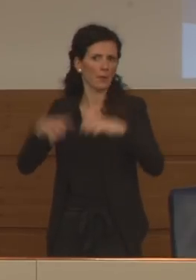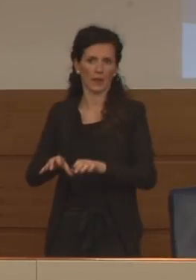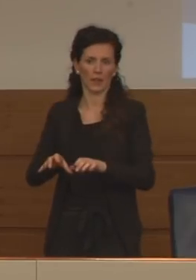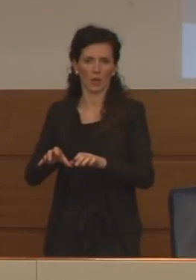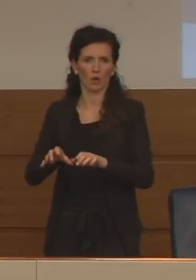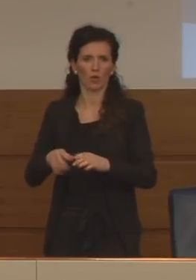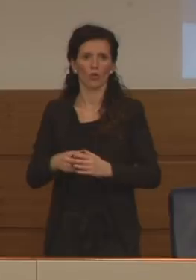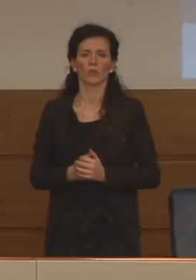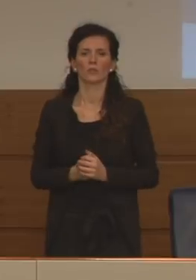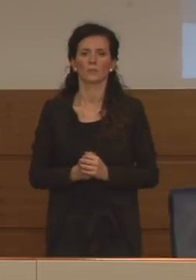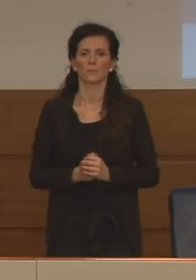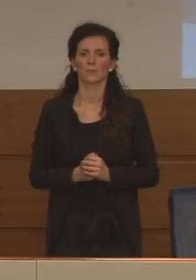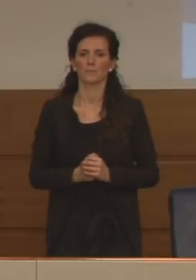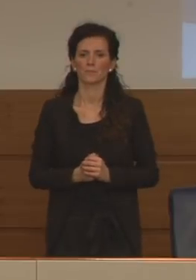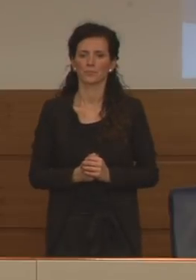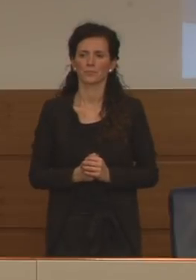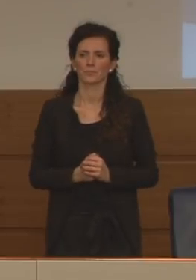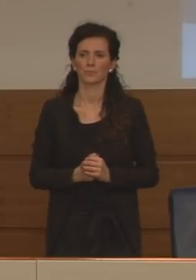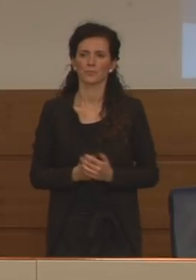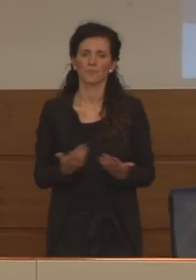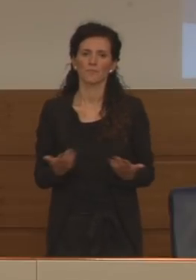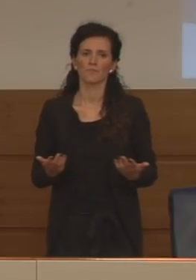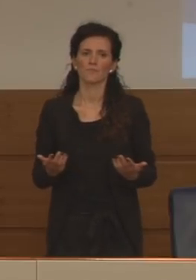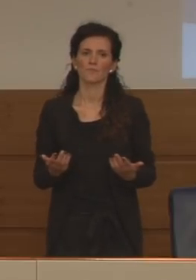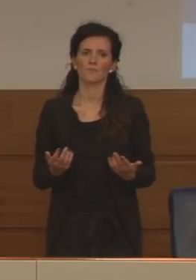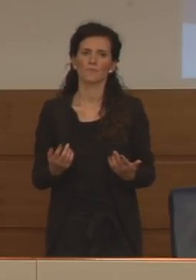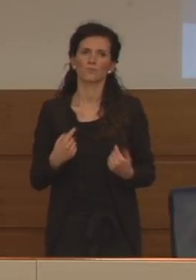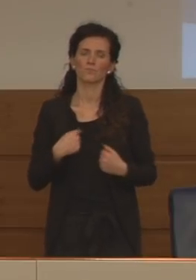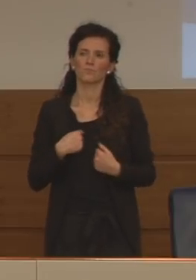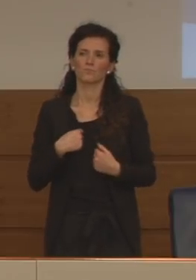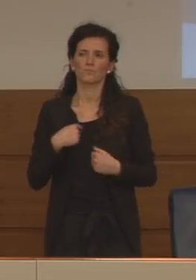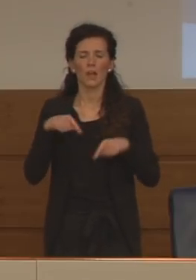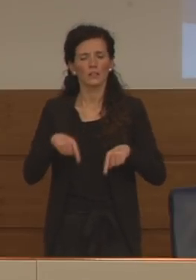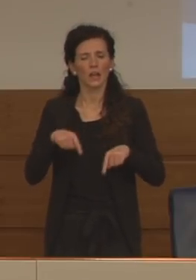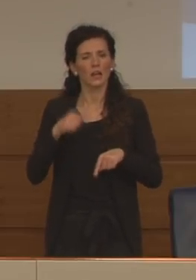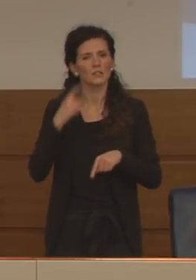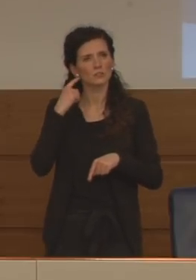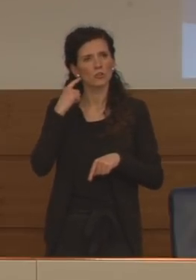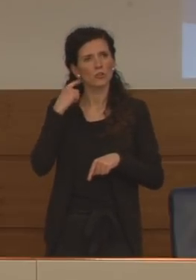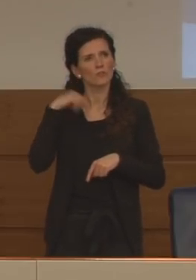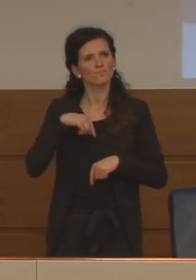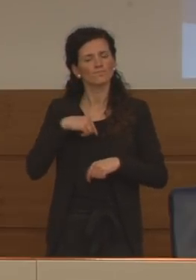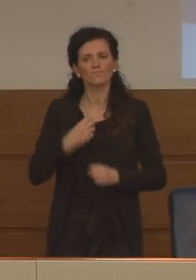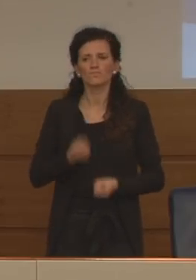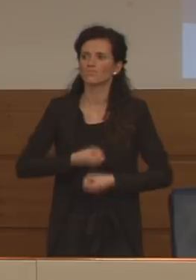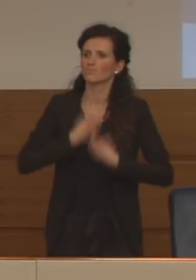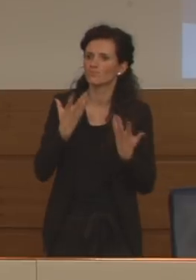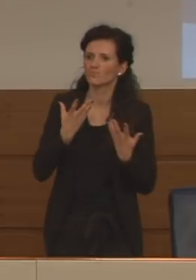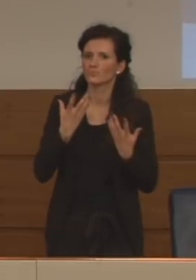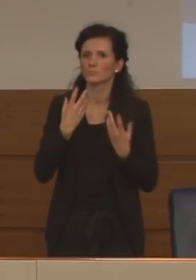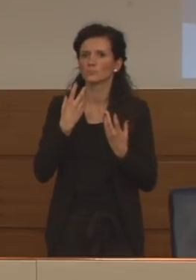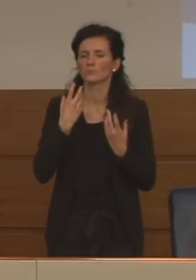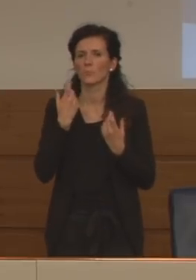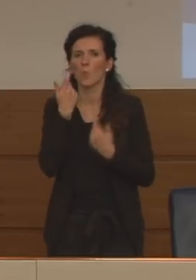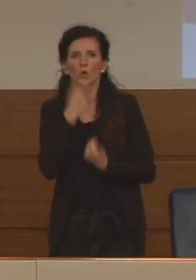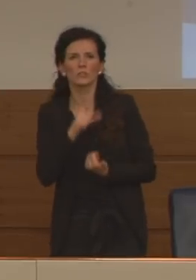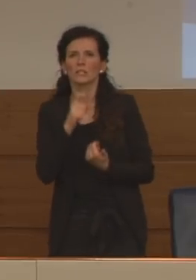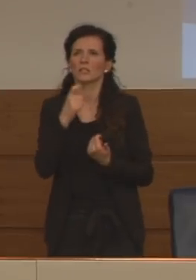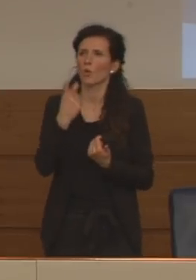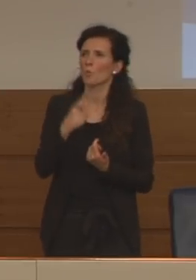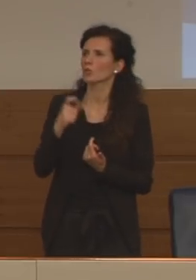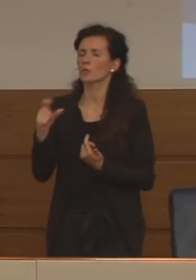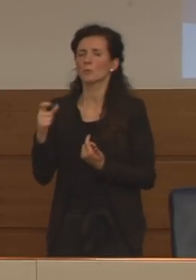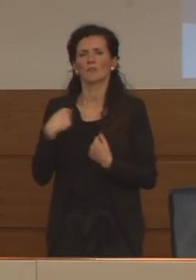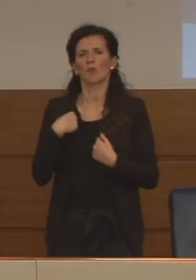credo che io in questo momento non mi sento di esprimere varie ipotesi perché quando scientificamente noi